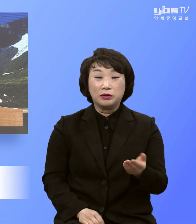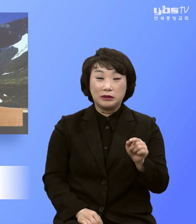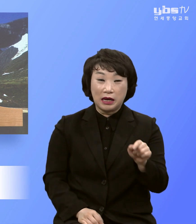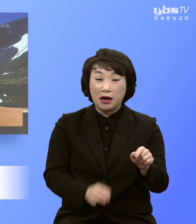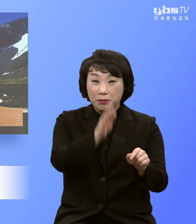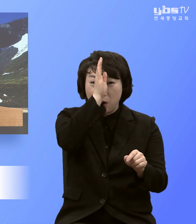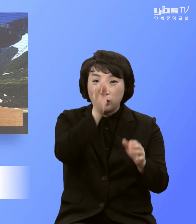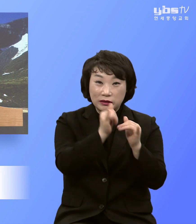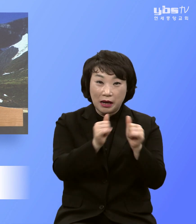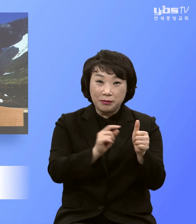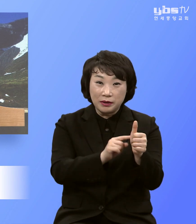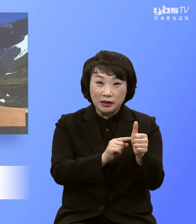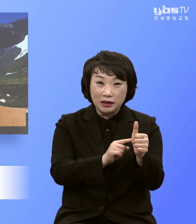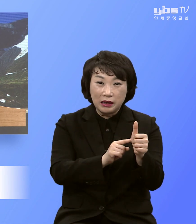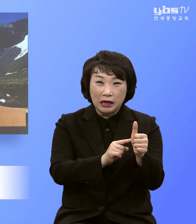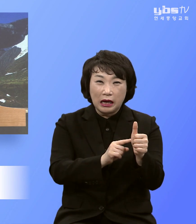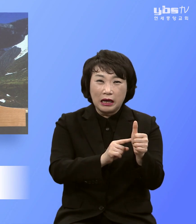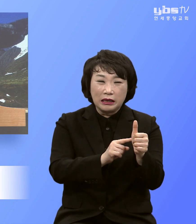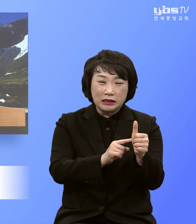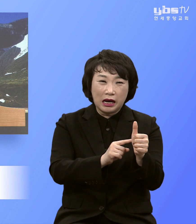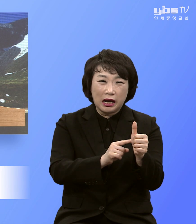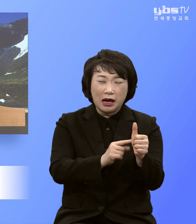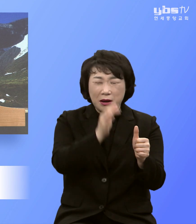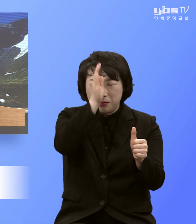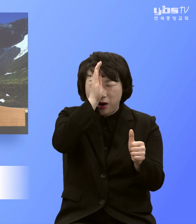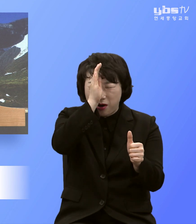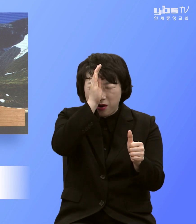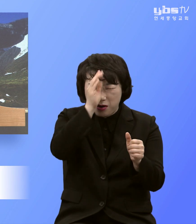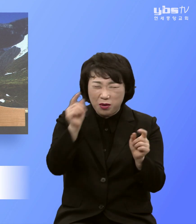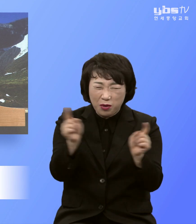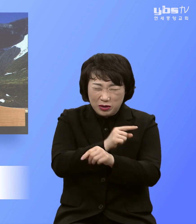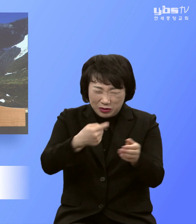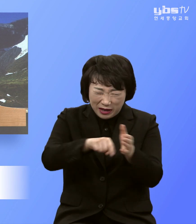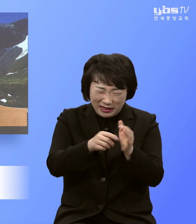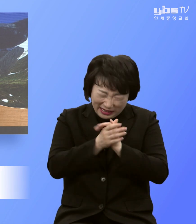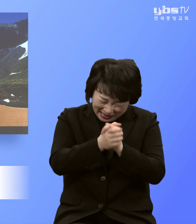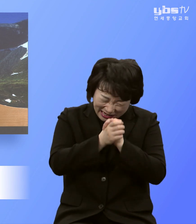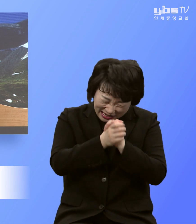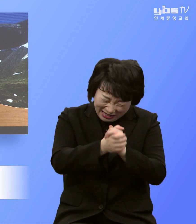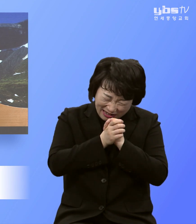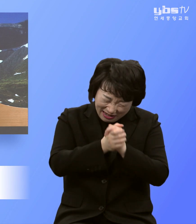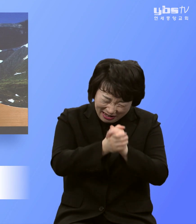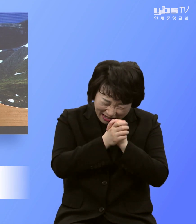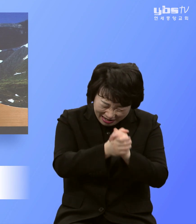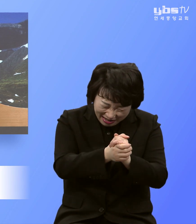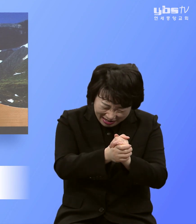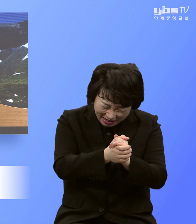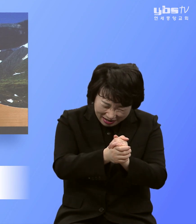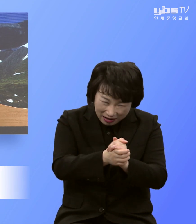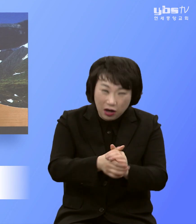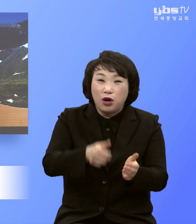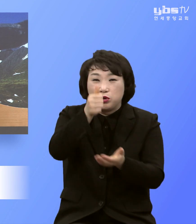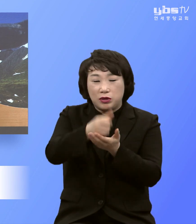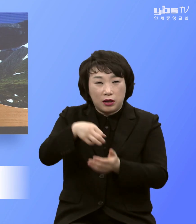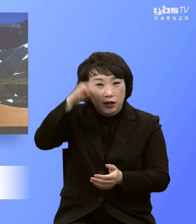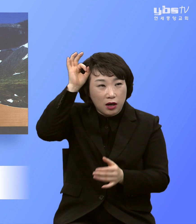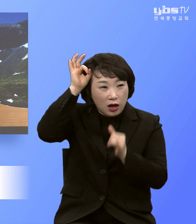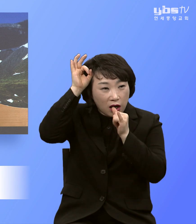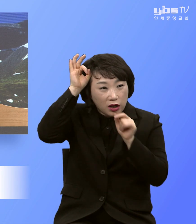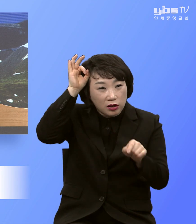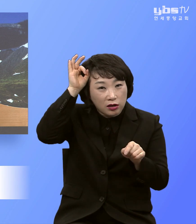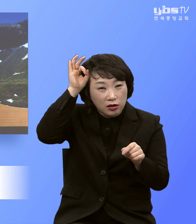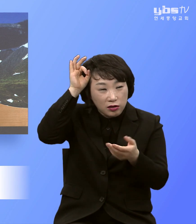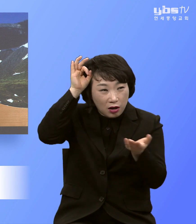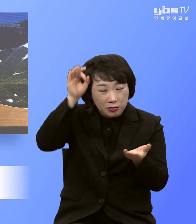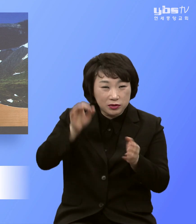병든 자가 애타게 질병을 위해 기도하다 보니까 죄 생각이 났다 이 말입니다. 죄